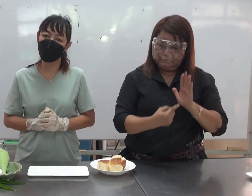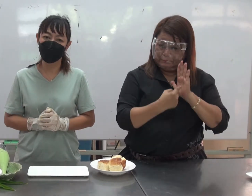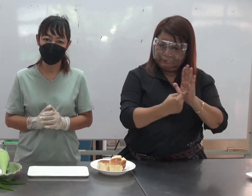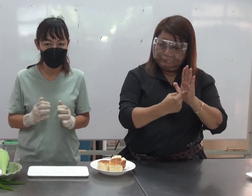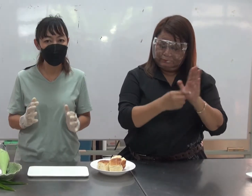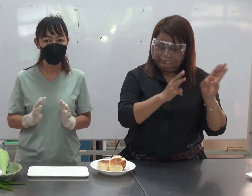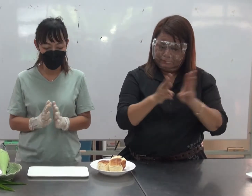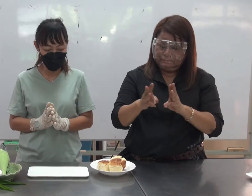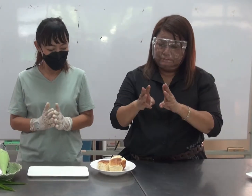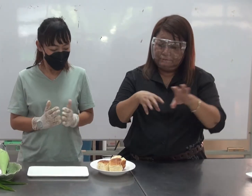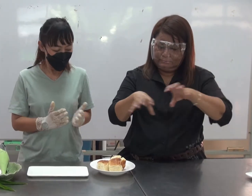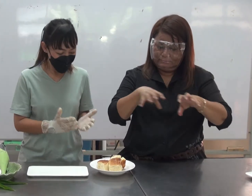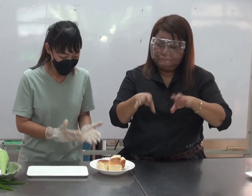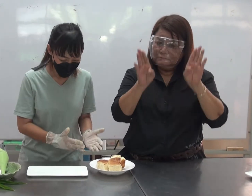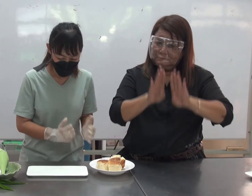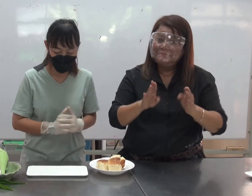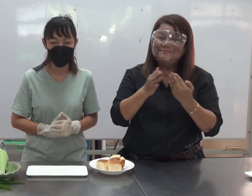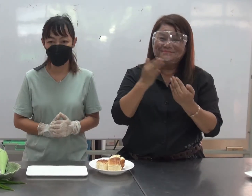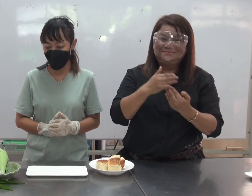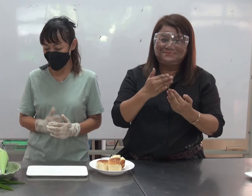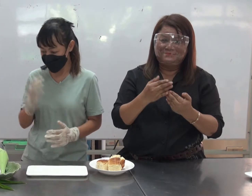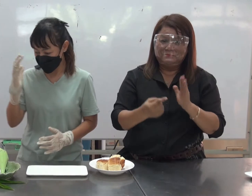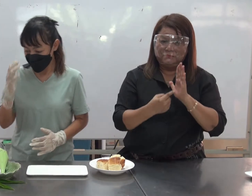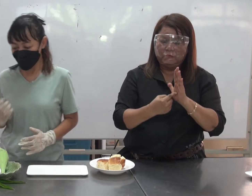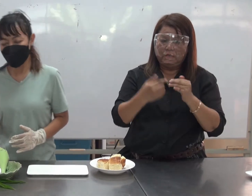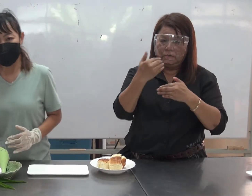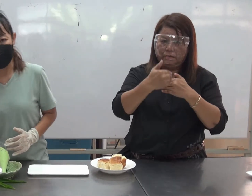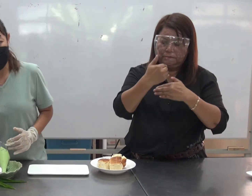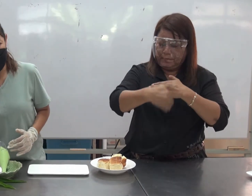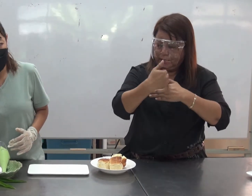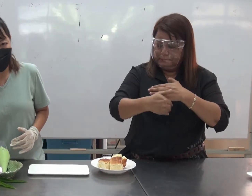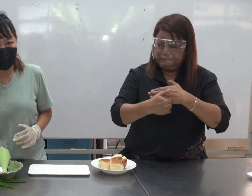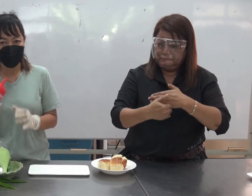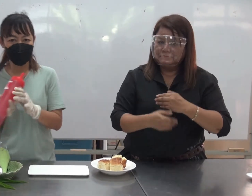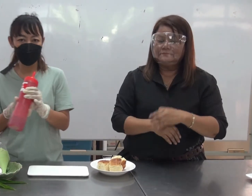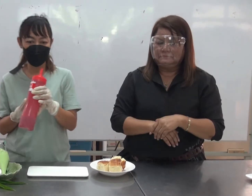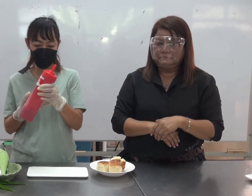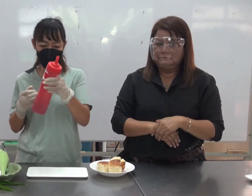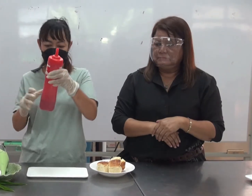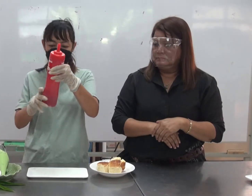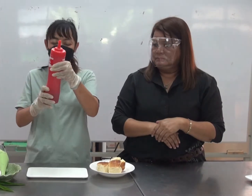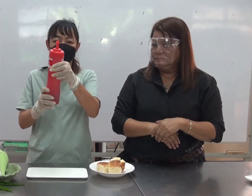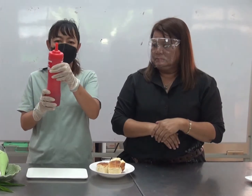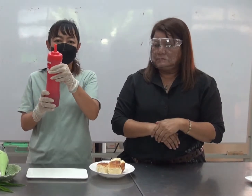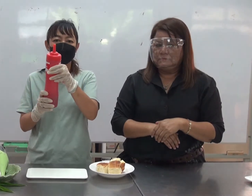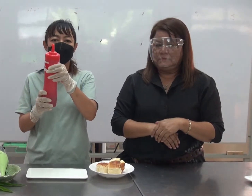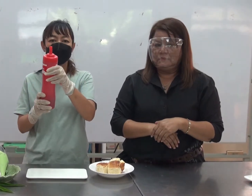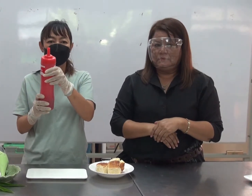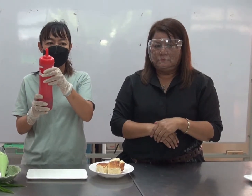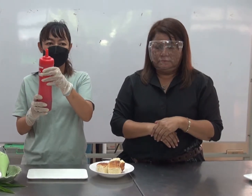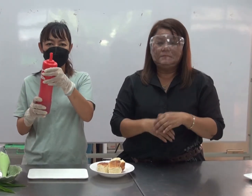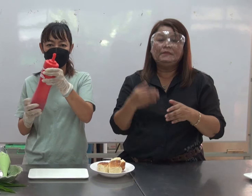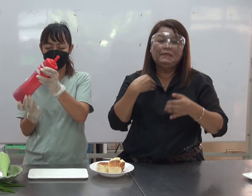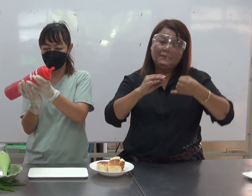แต่งแบบง่ายๆก่อนนะคะด้วยขนมปังนะคะวิธีการแต่งง่ายๆของเราวันนี้เราจะมีซอสสีแดงเป็นซอสสตรอเบ